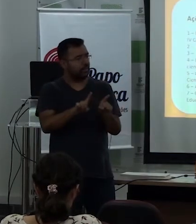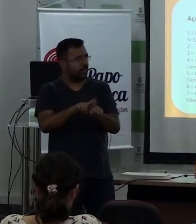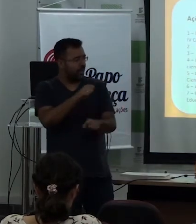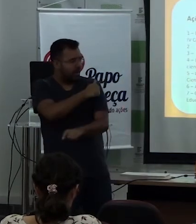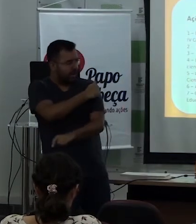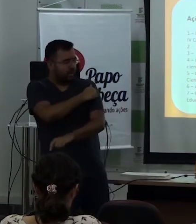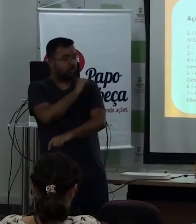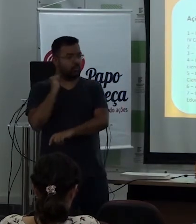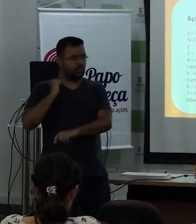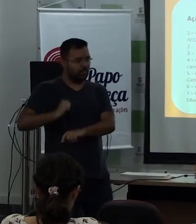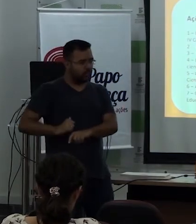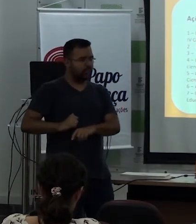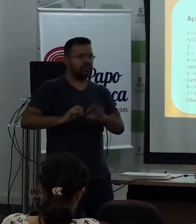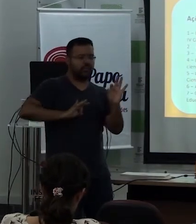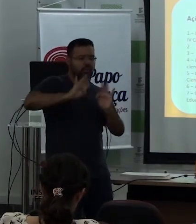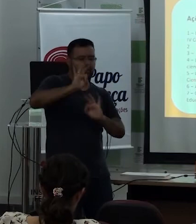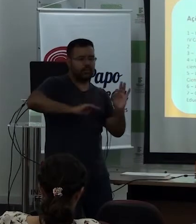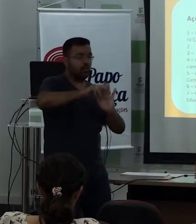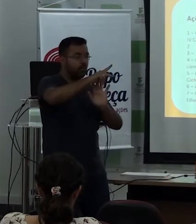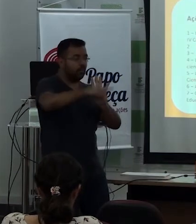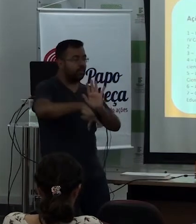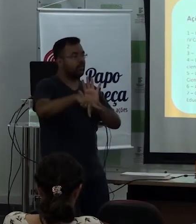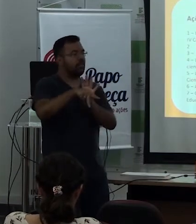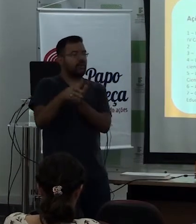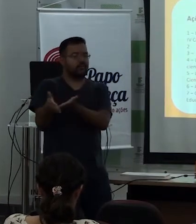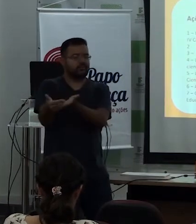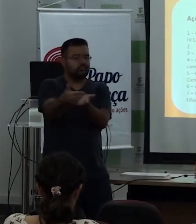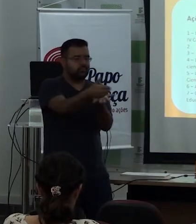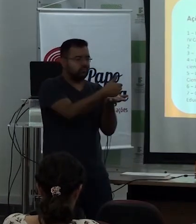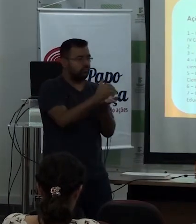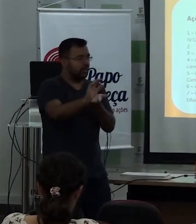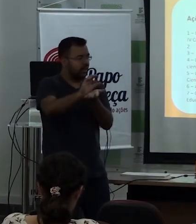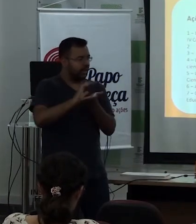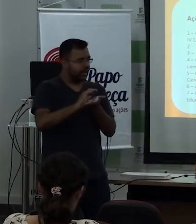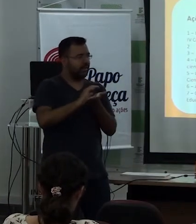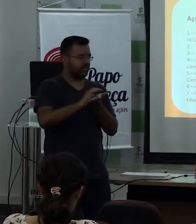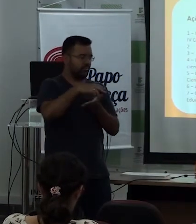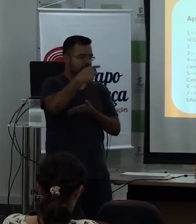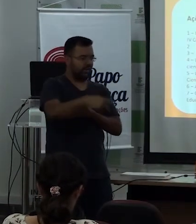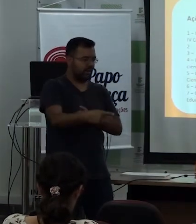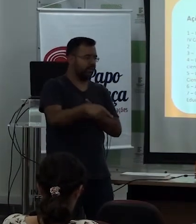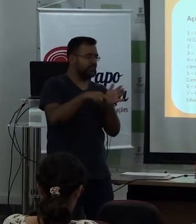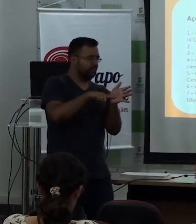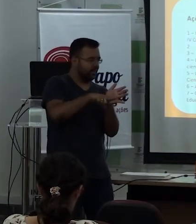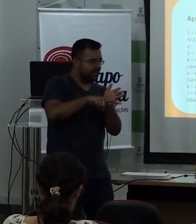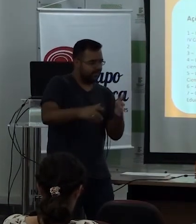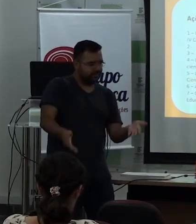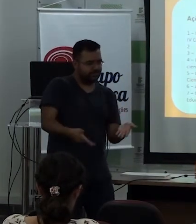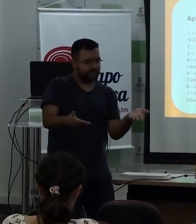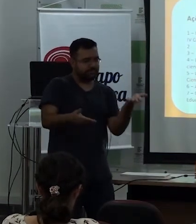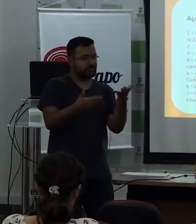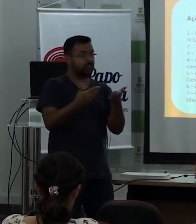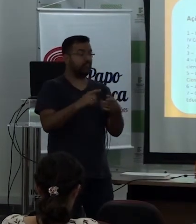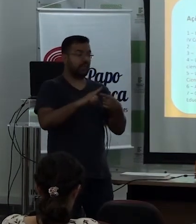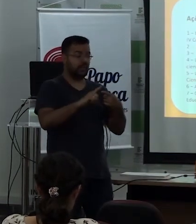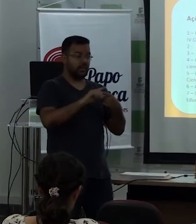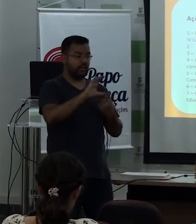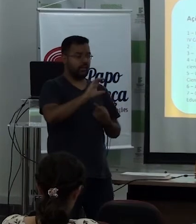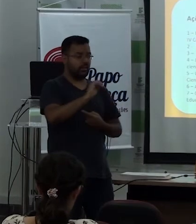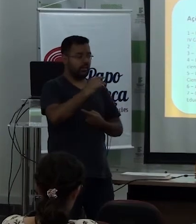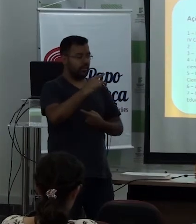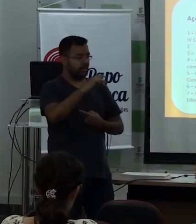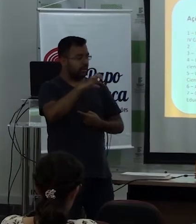desenvolveu e elaborou os projetos para captação de recursos das principais agências aí de fomento à pesquisa, como a CAPES e